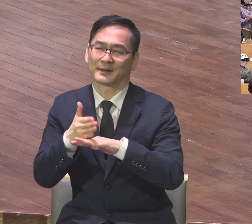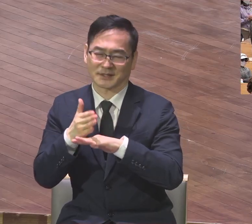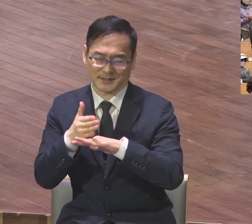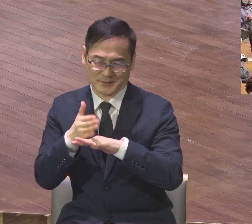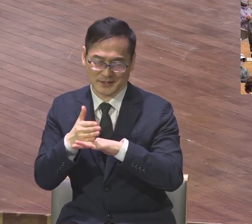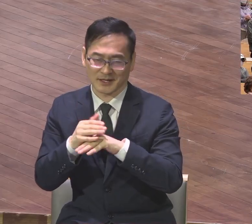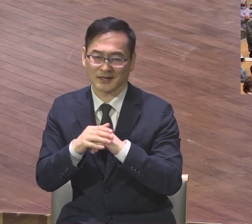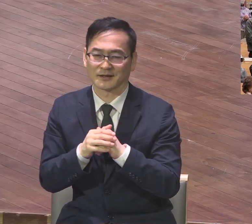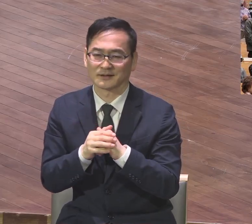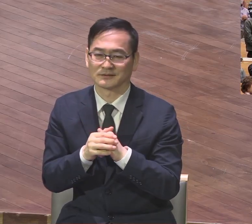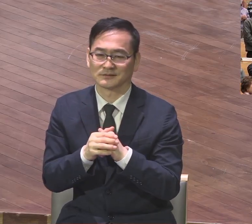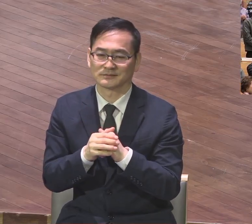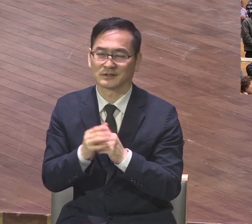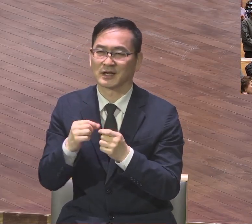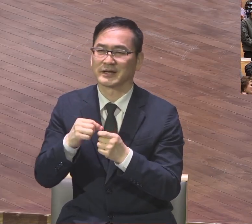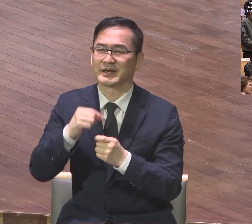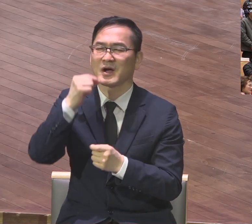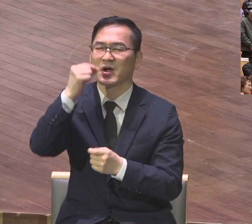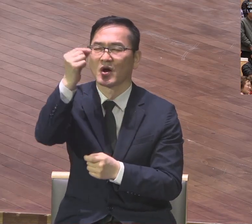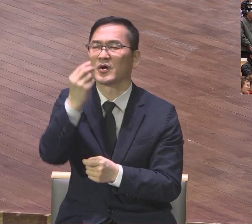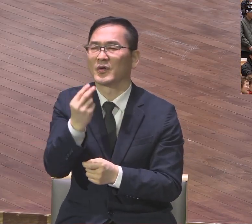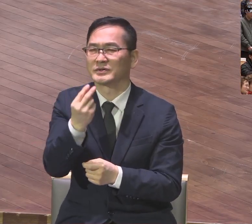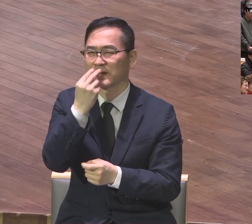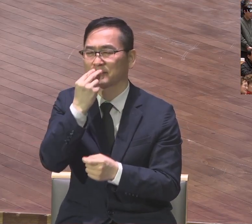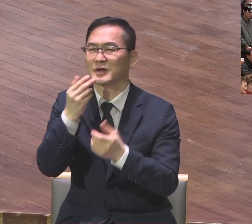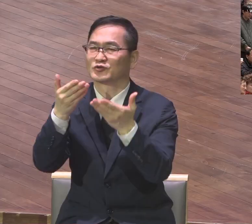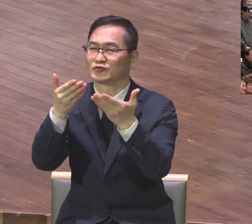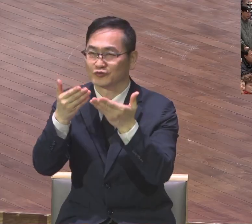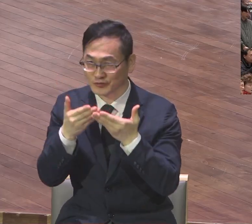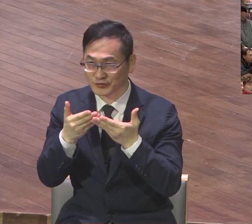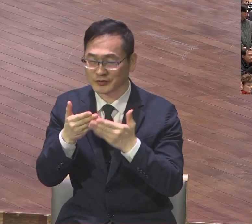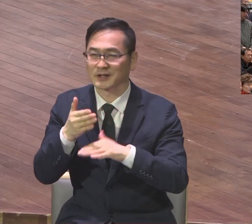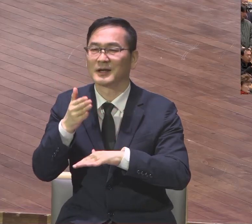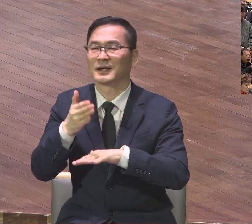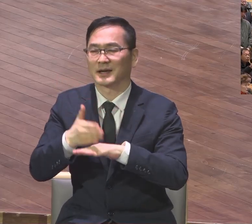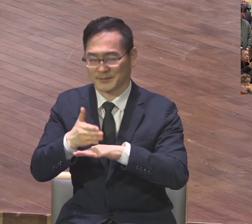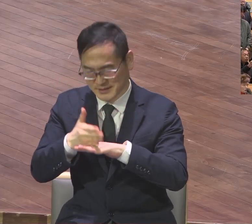감사합니다. 영원한 생명 주시니 감사합니다.